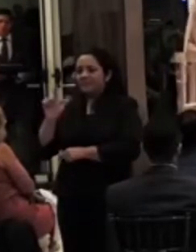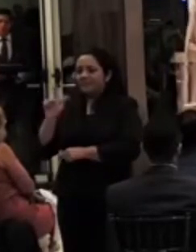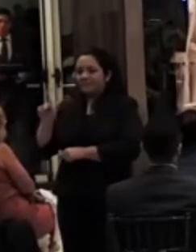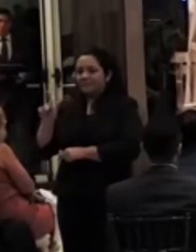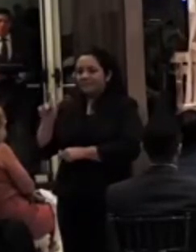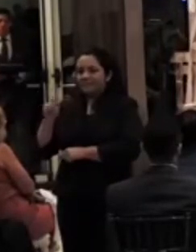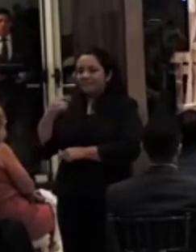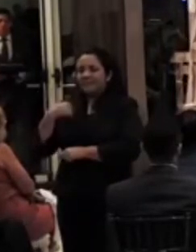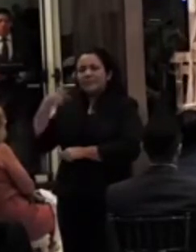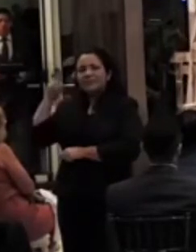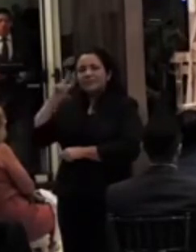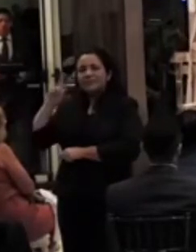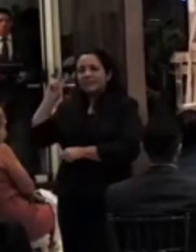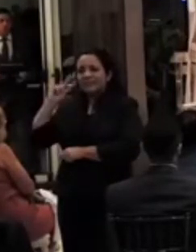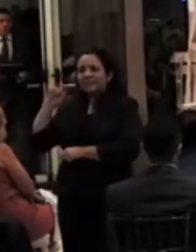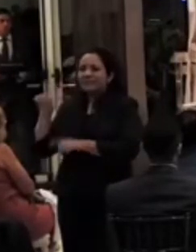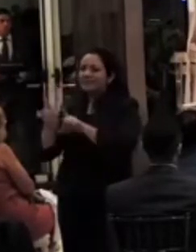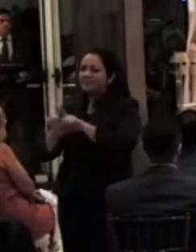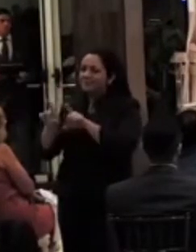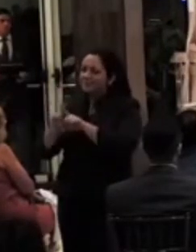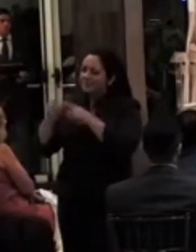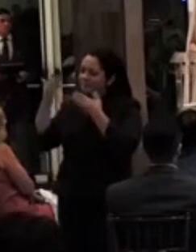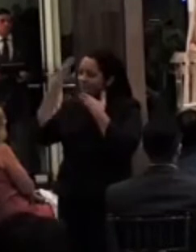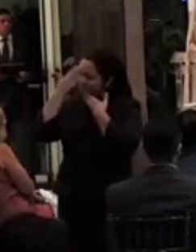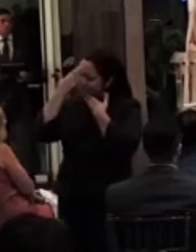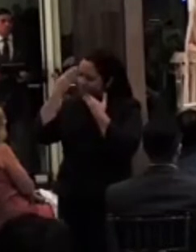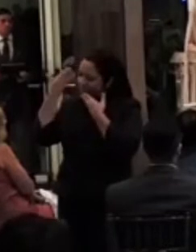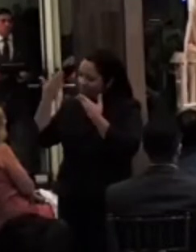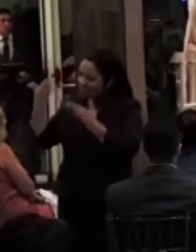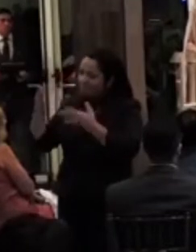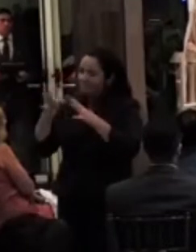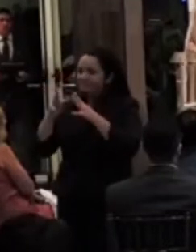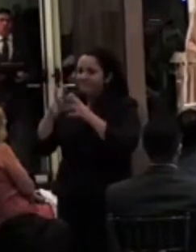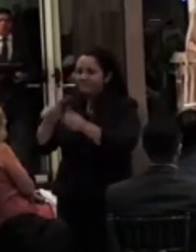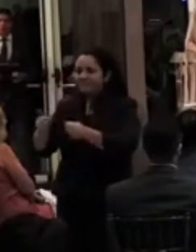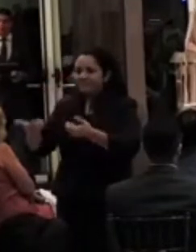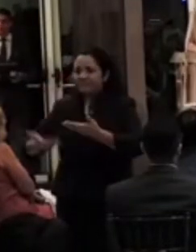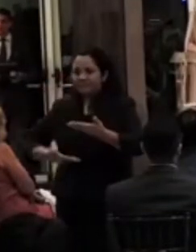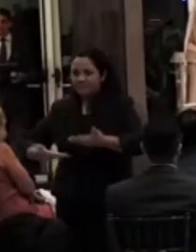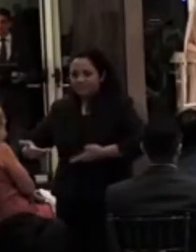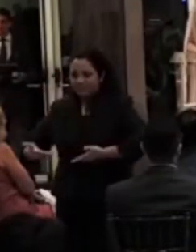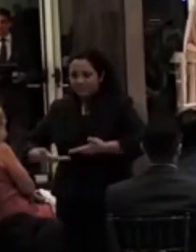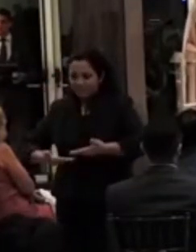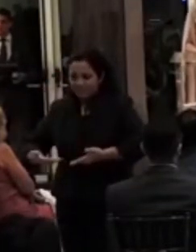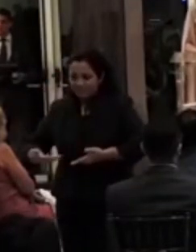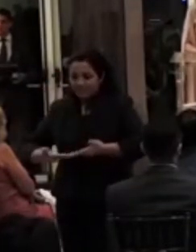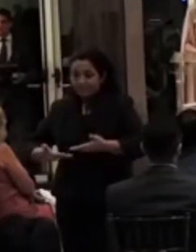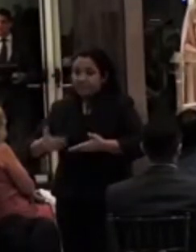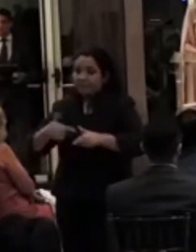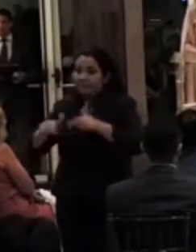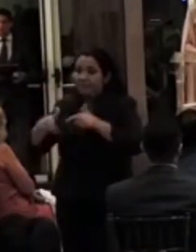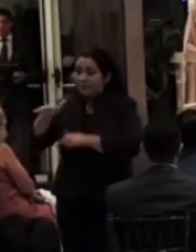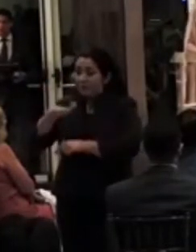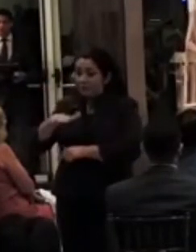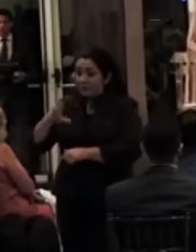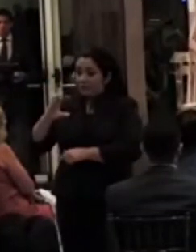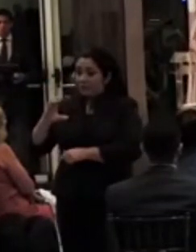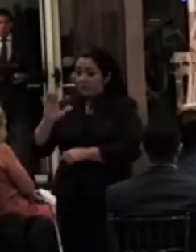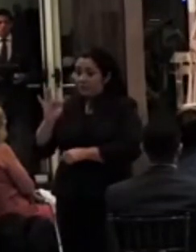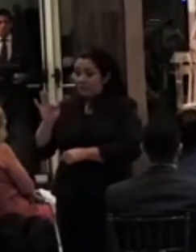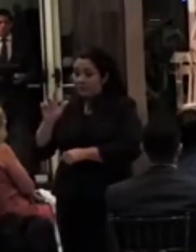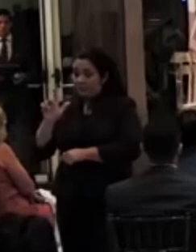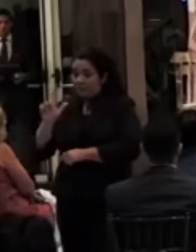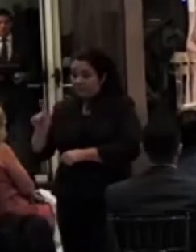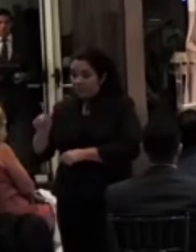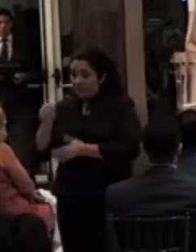memória à nossa querida Verinha, agradeço a todos os funcionários e funcionários do Conselho Federal,